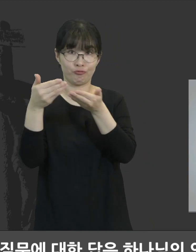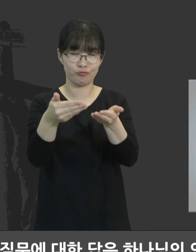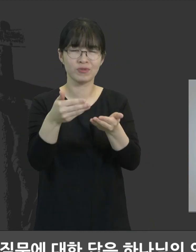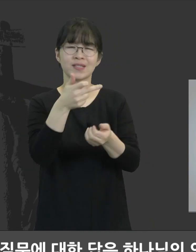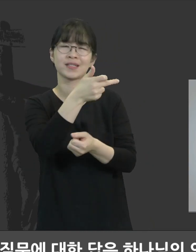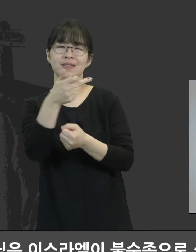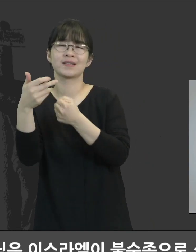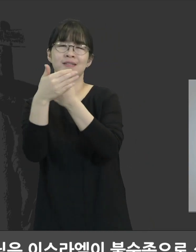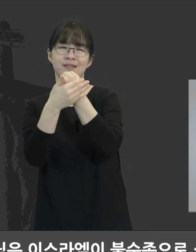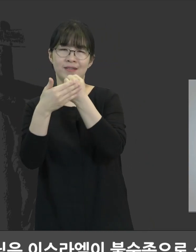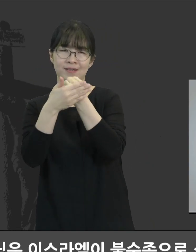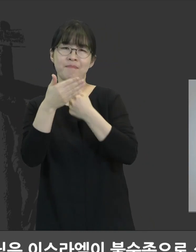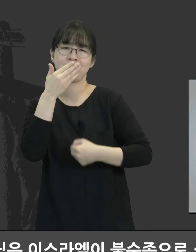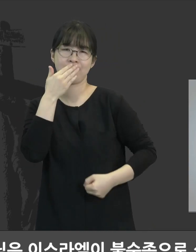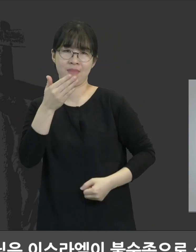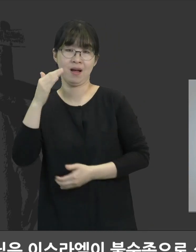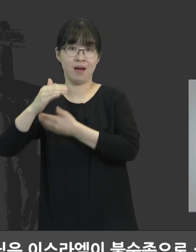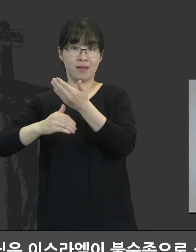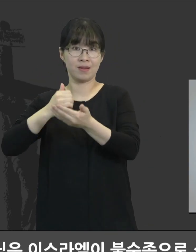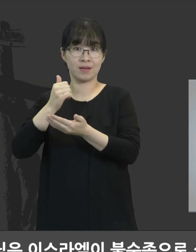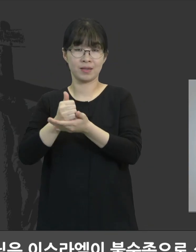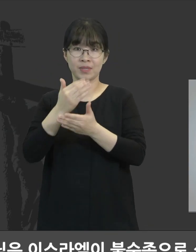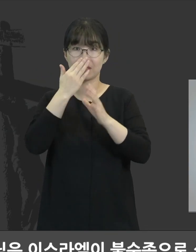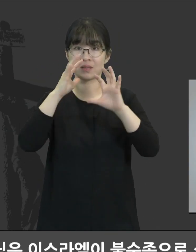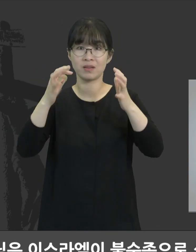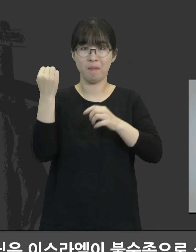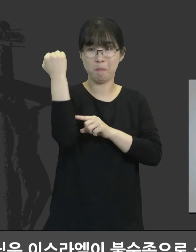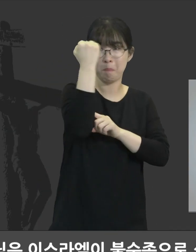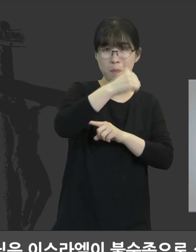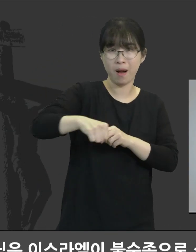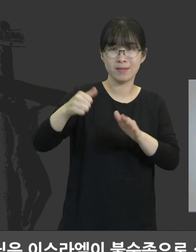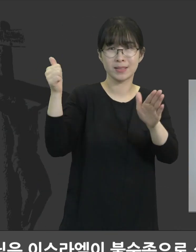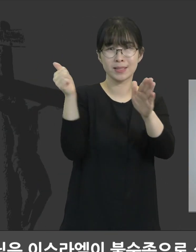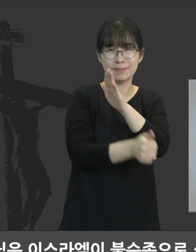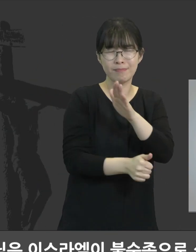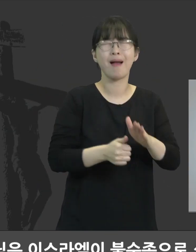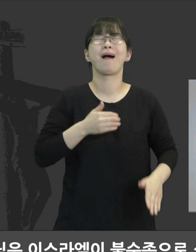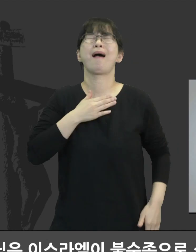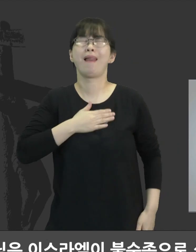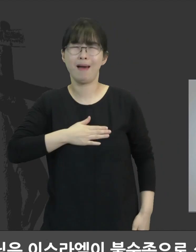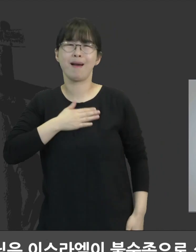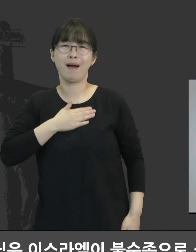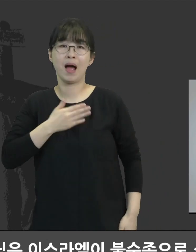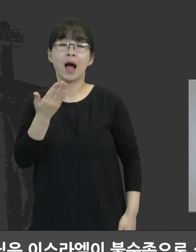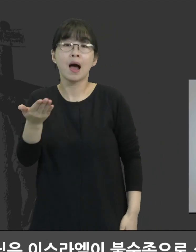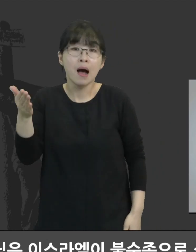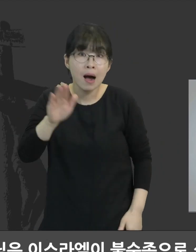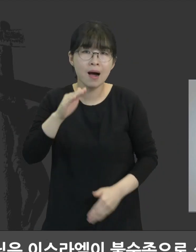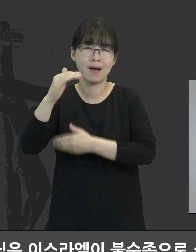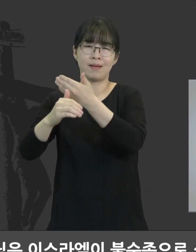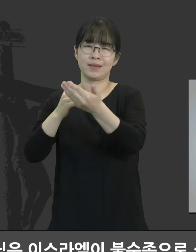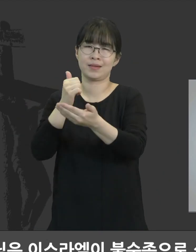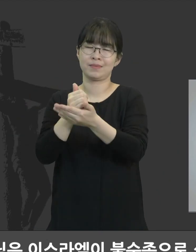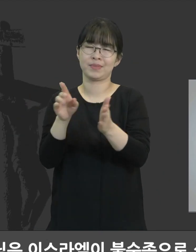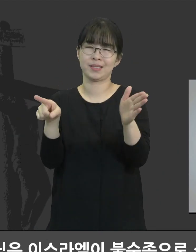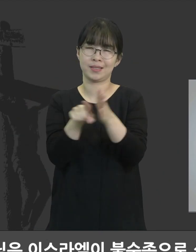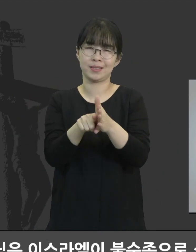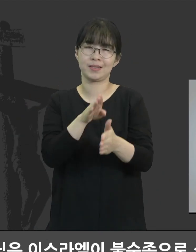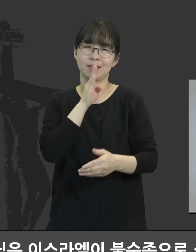이어집니다. 하나님은 이스라엘이 불순종으로 실패할 것을 알고 계셨습니다. 그러나 하나님은